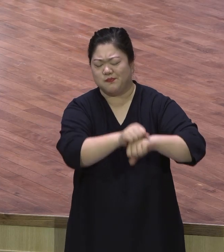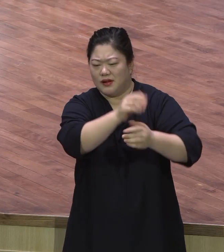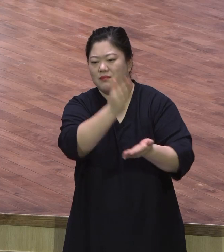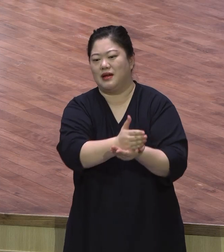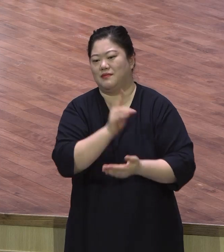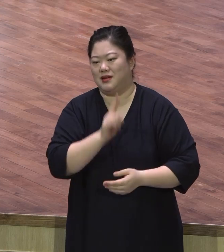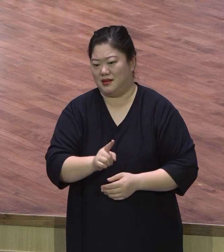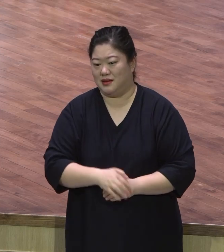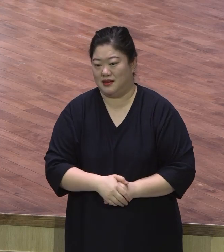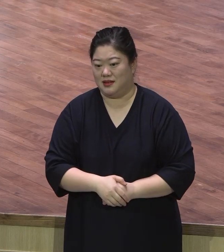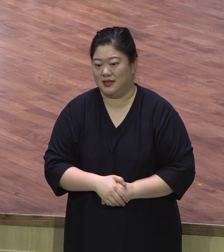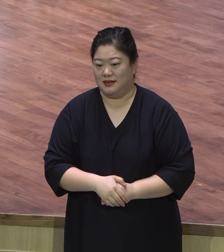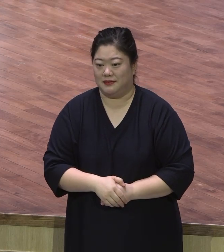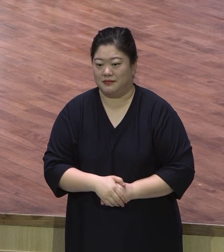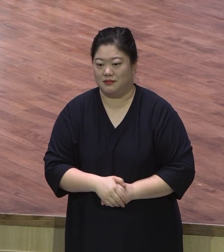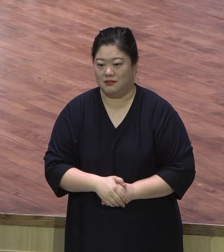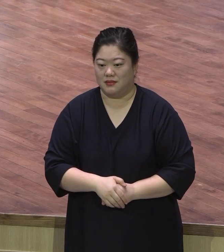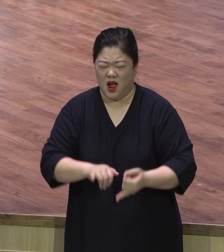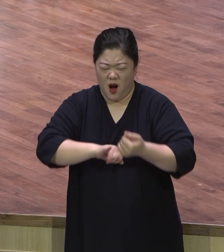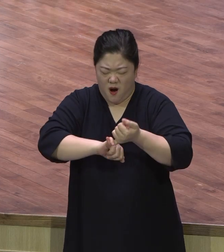이걸 보물이라고 그래요.